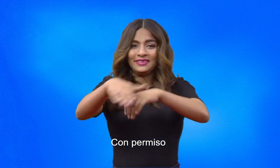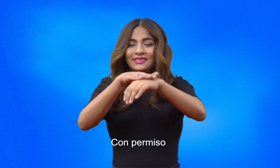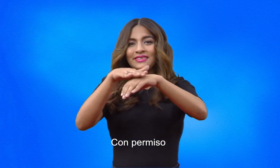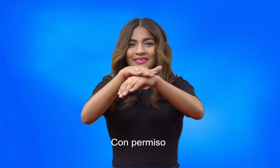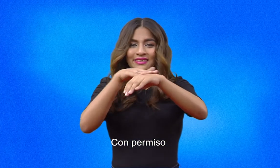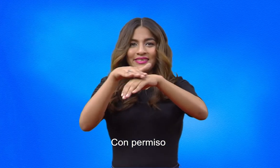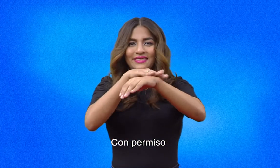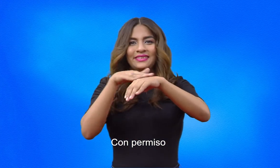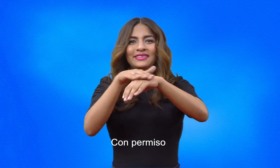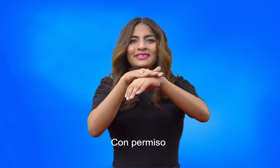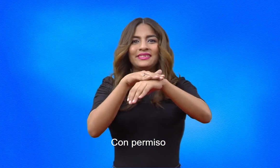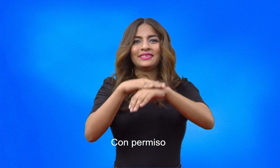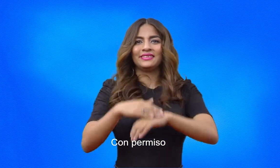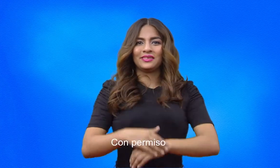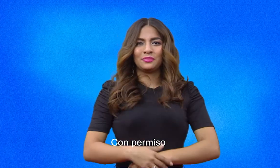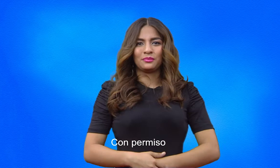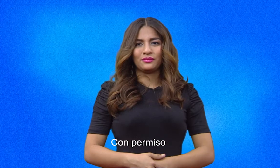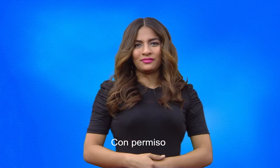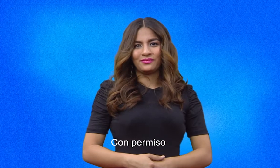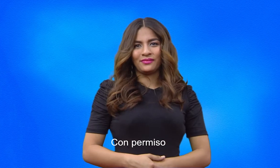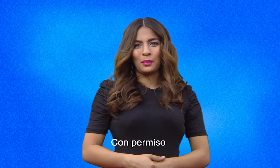Con permiso.